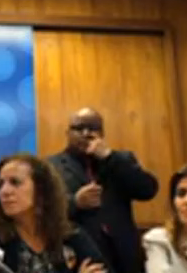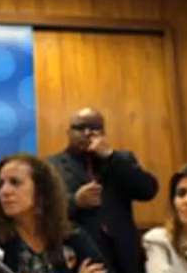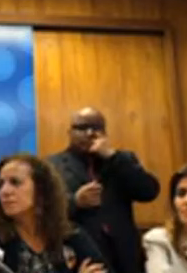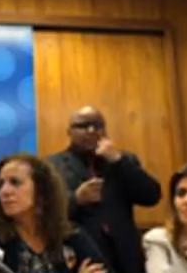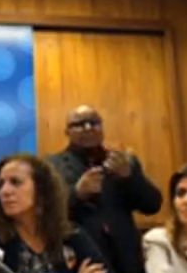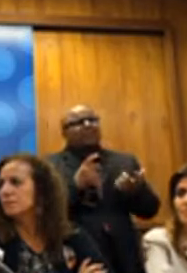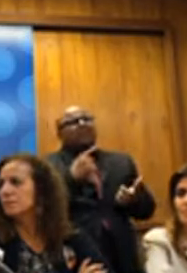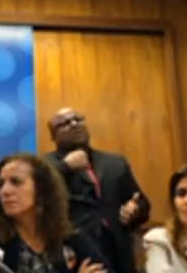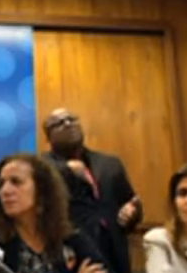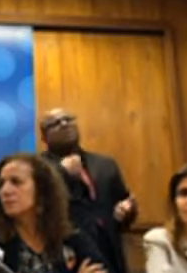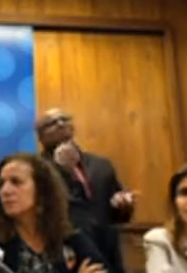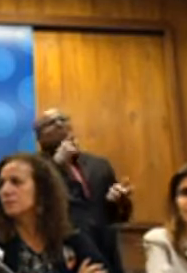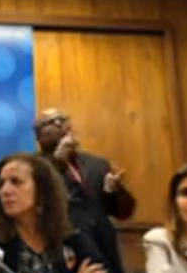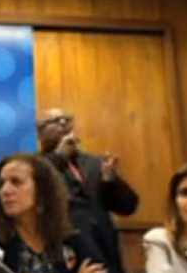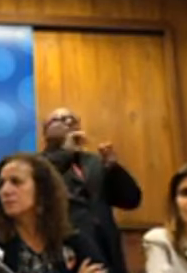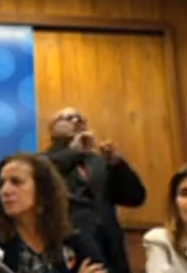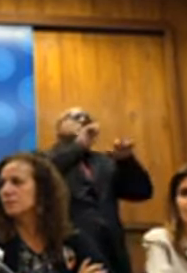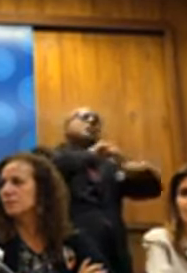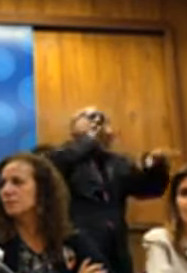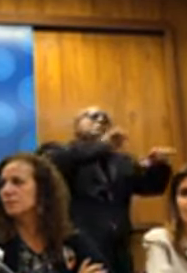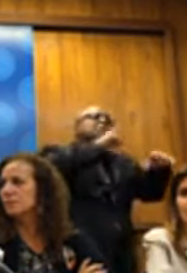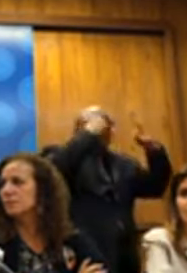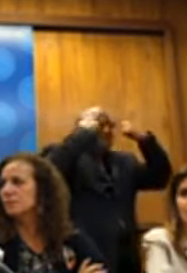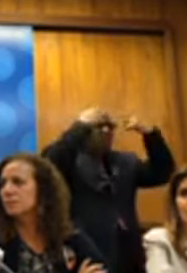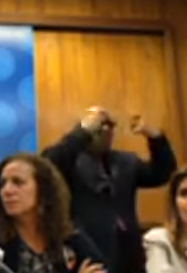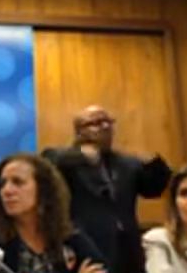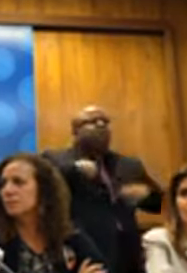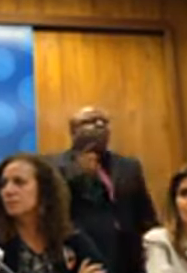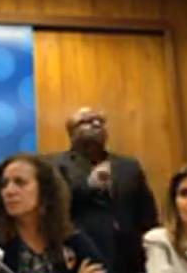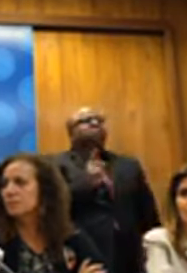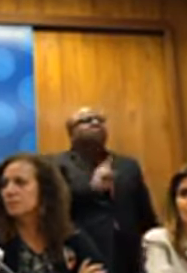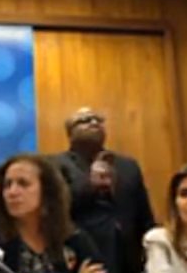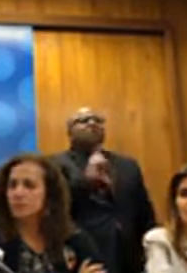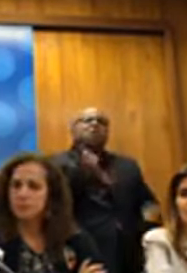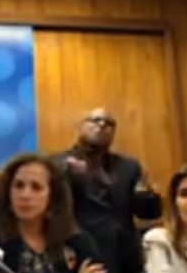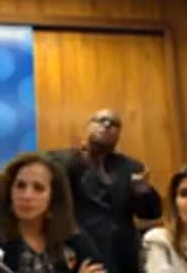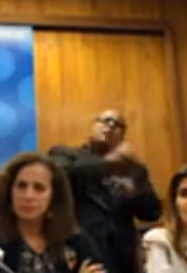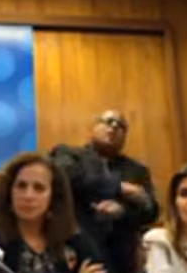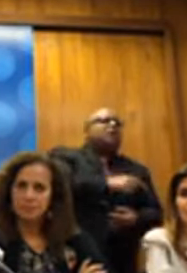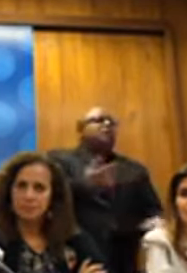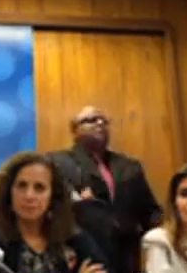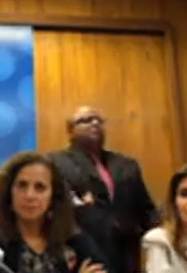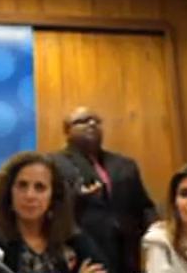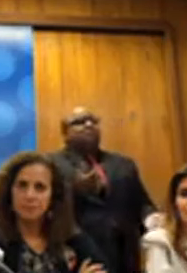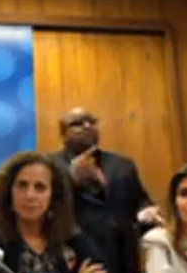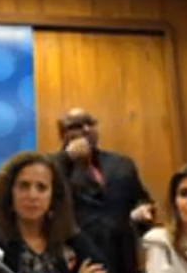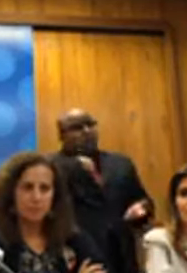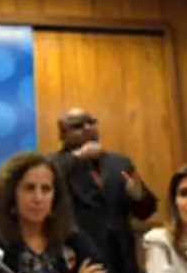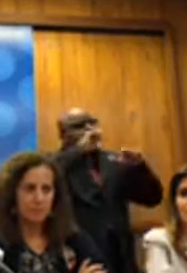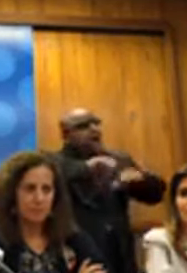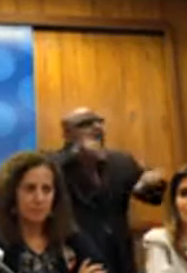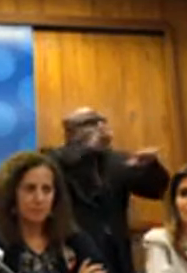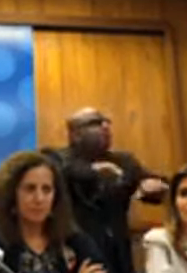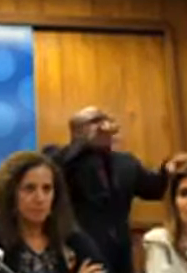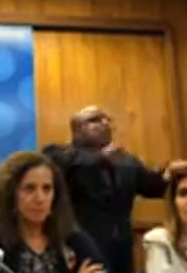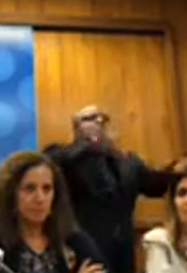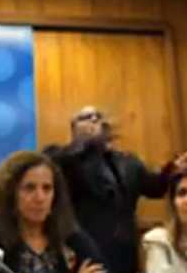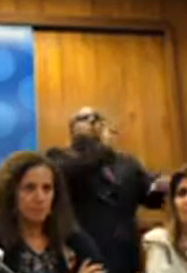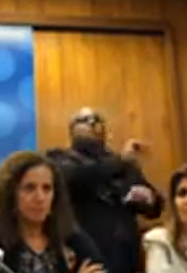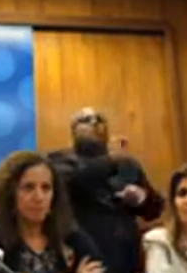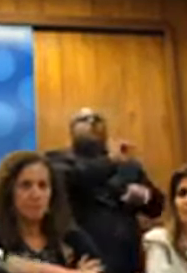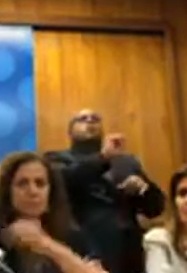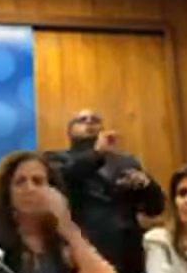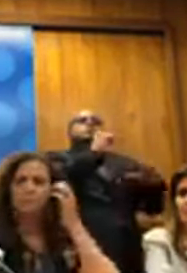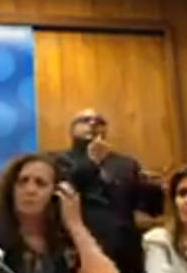Olha, nós não estamos fazendo uma campanha que promove violência, ao contrário. Né? Nós estamos fazendo uma campanha que diz que